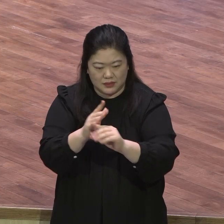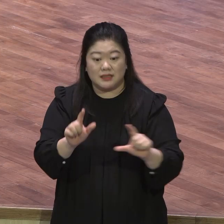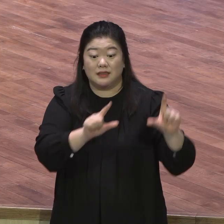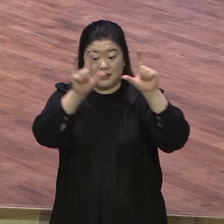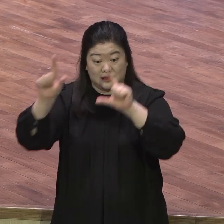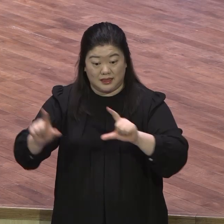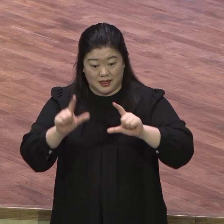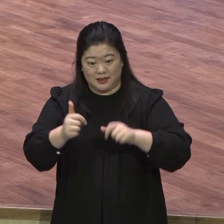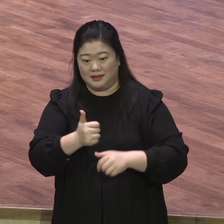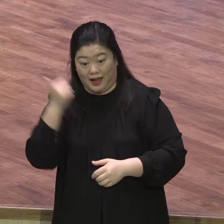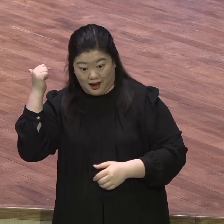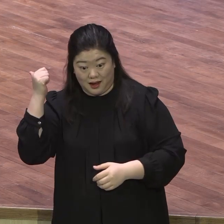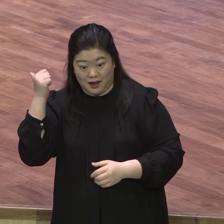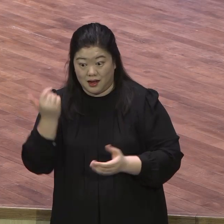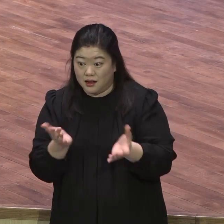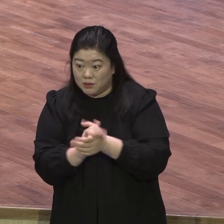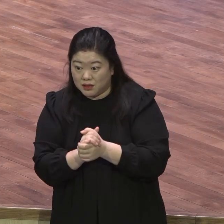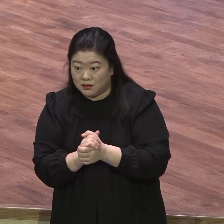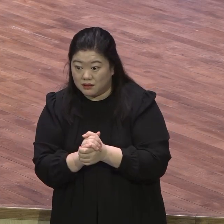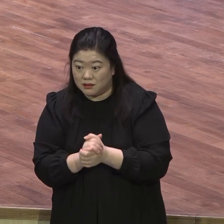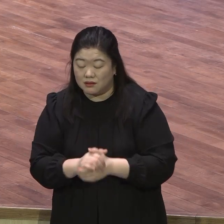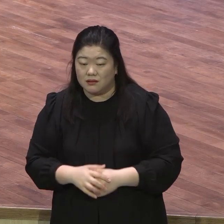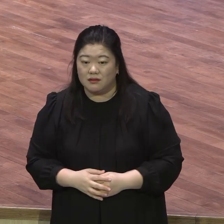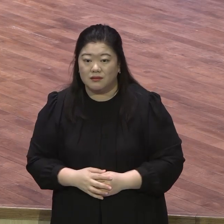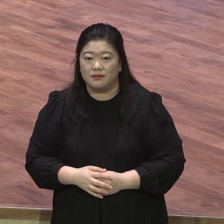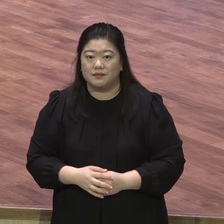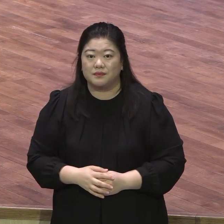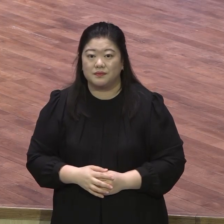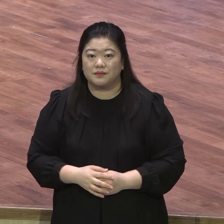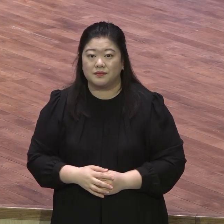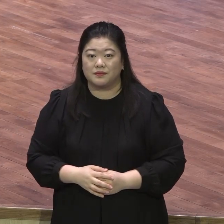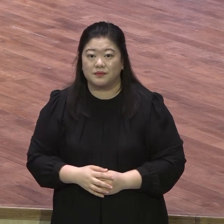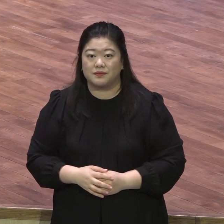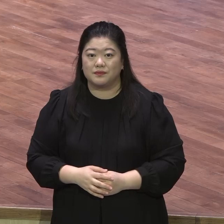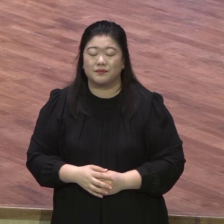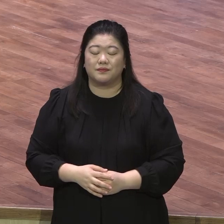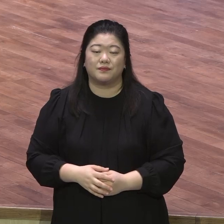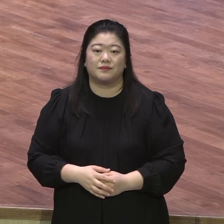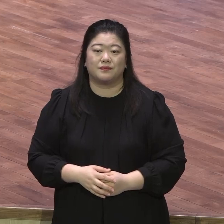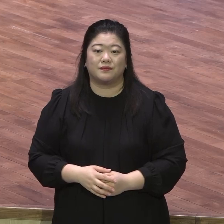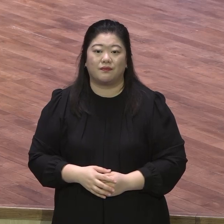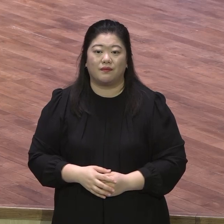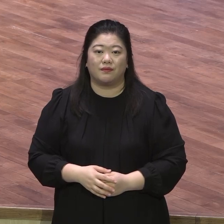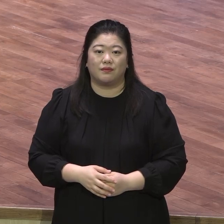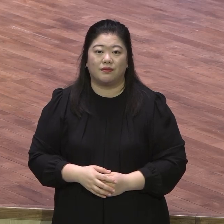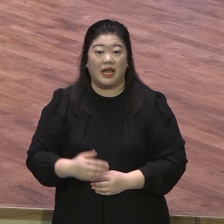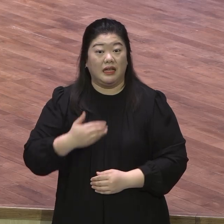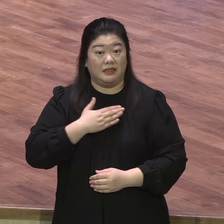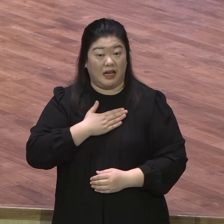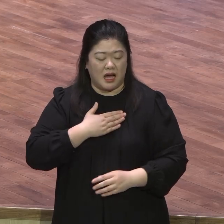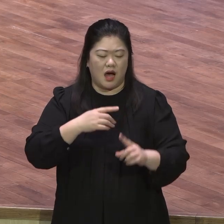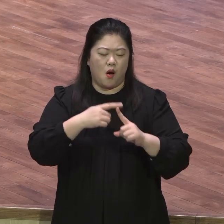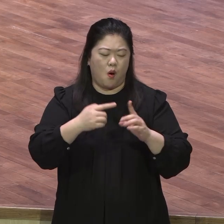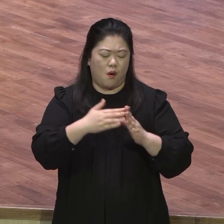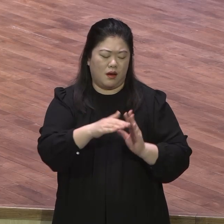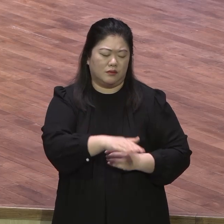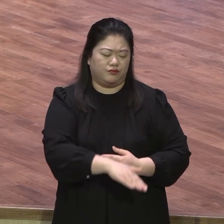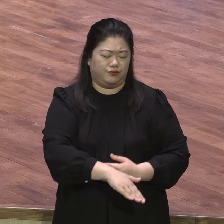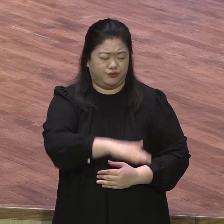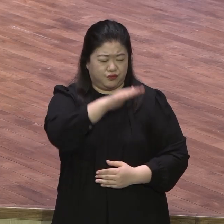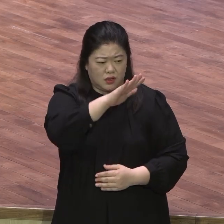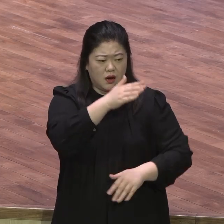다 찾았어요 이거 뭐 제가 모태신앙으로 사업하는 세상에서 말하면